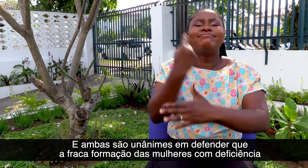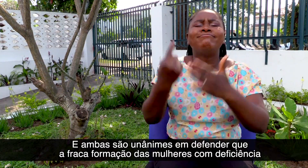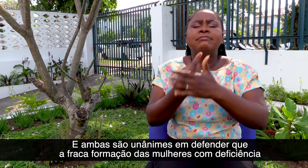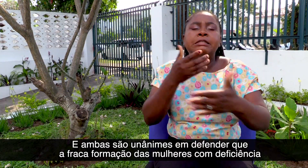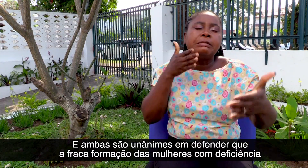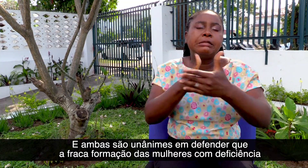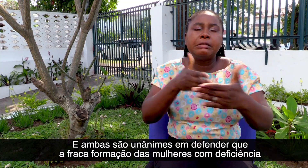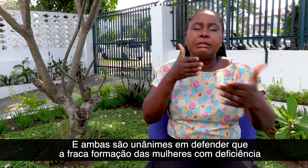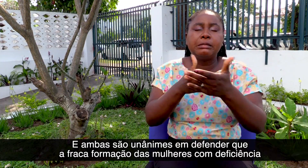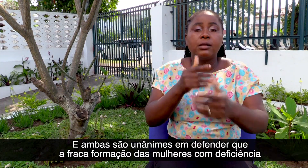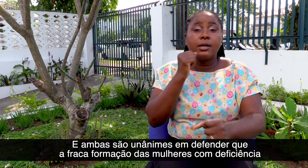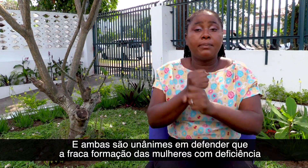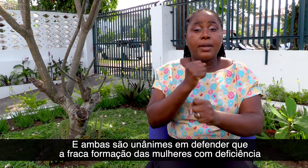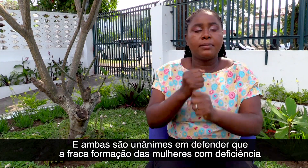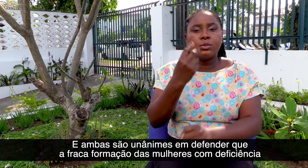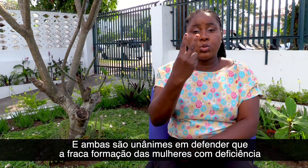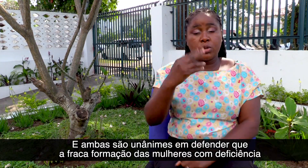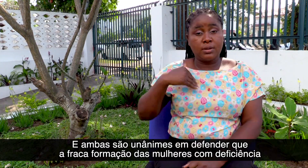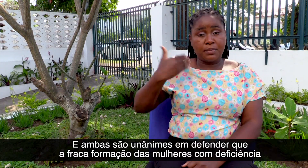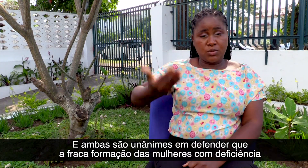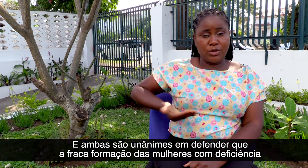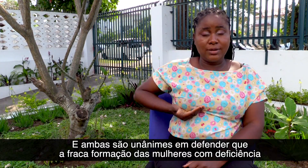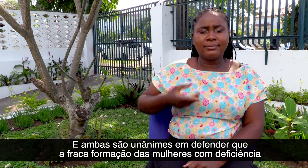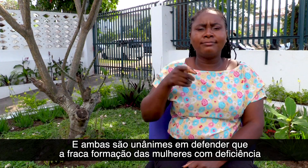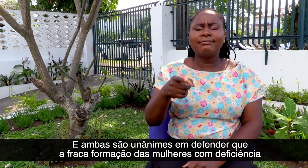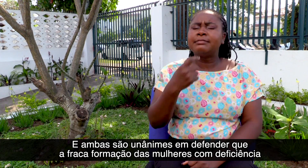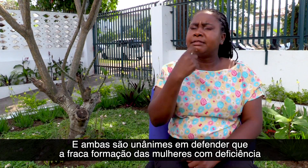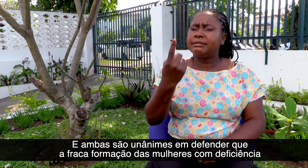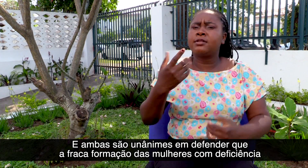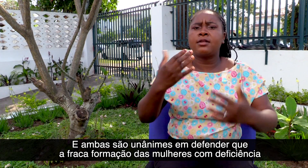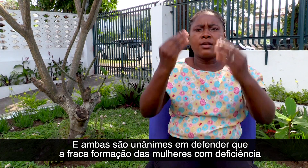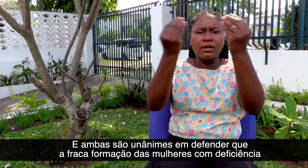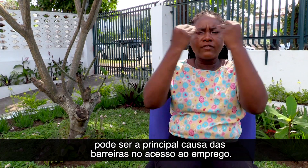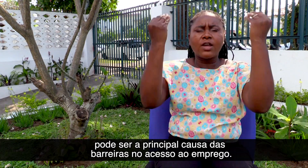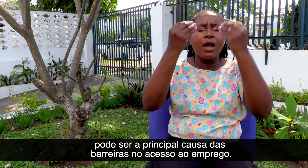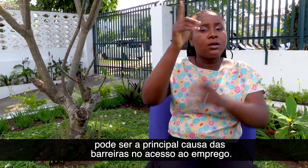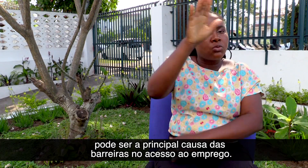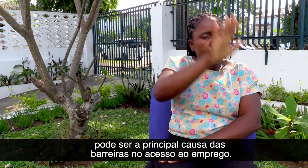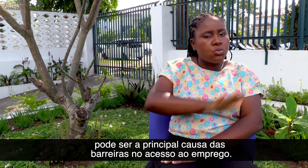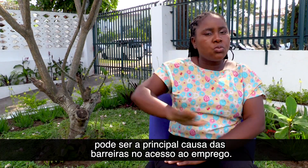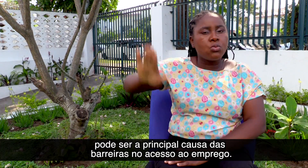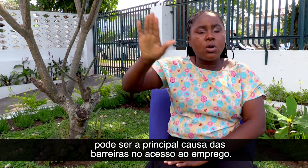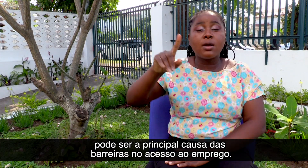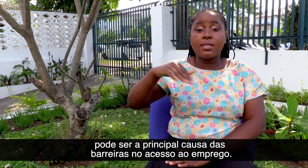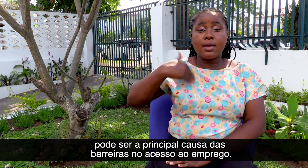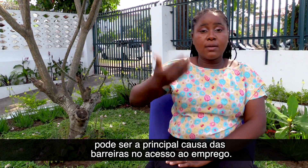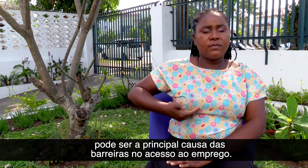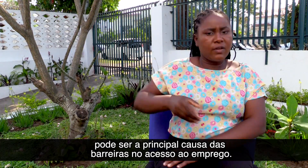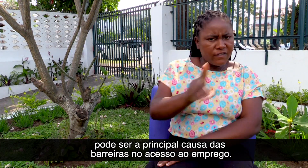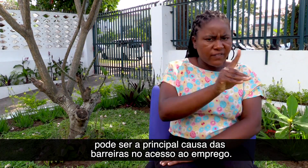E ambas são unânimes em defender que a fraca formação das mulheres com deficiência pode ser a principal causa das barreiras no acesso ao